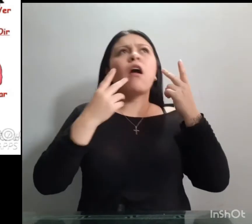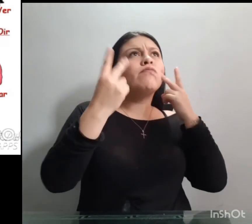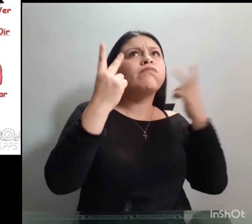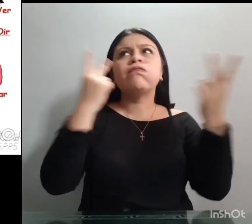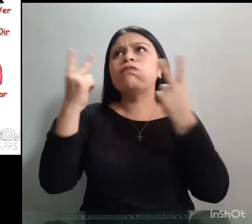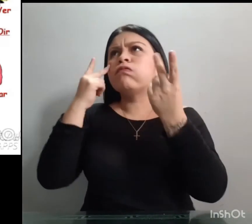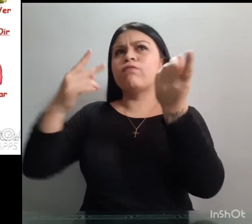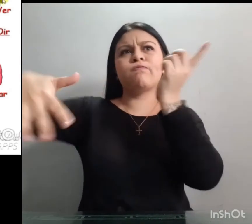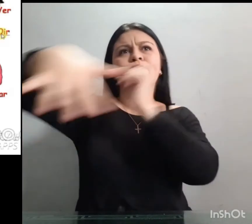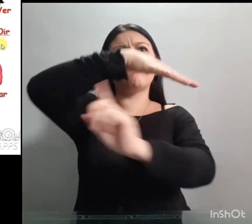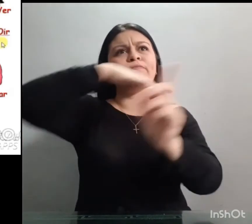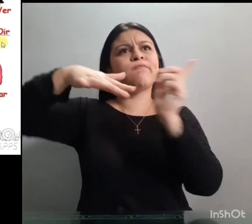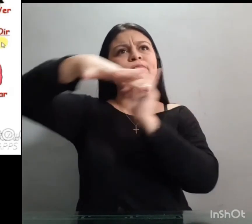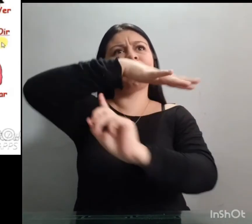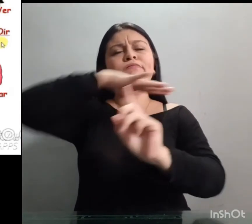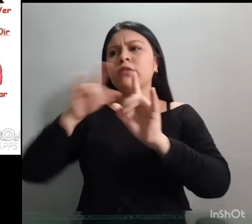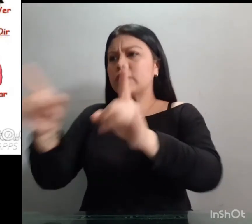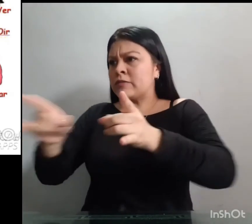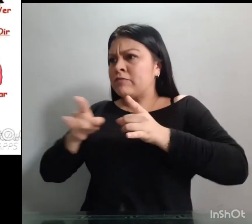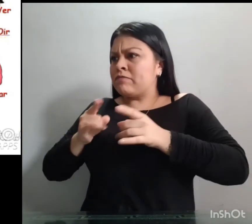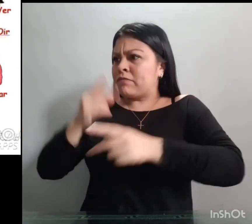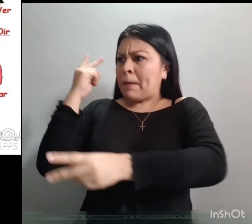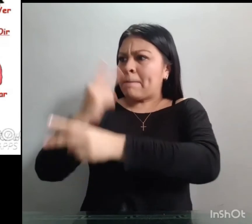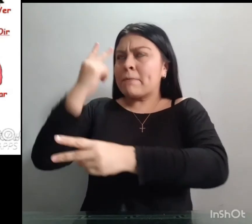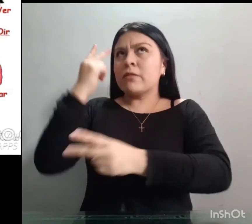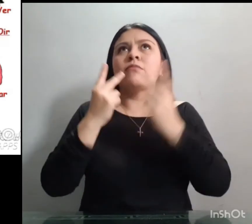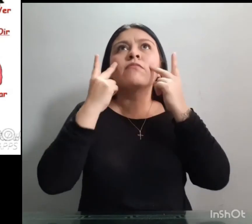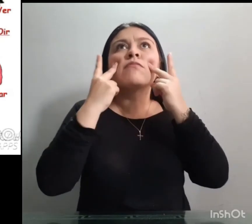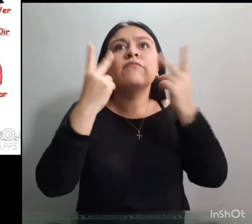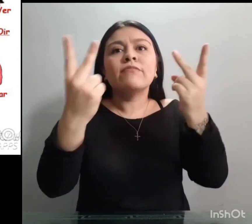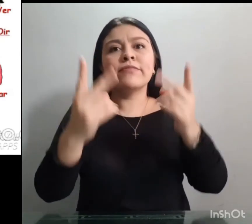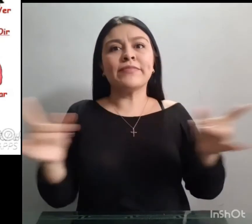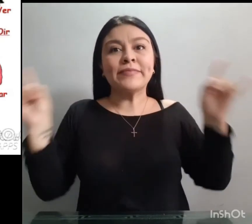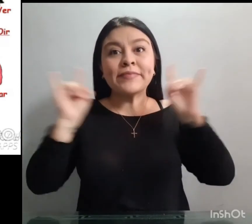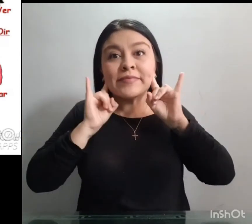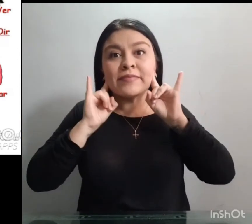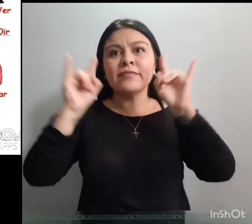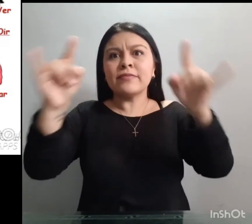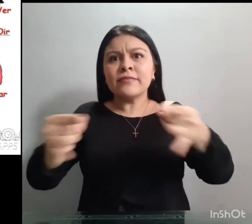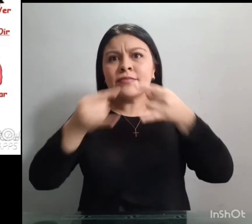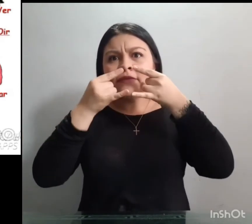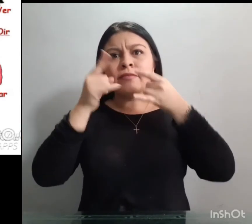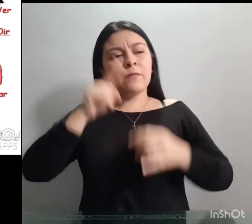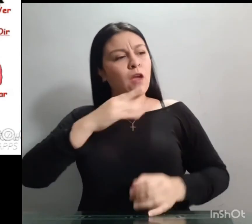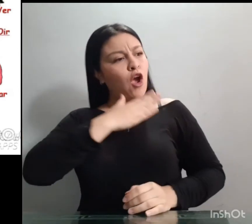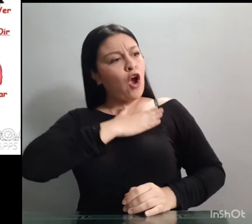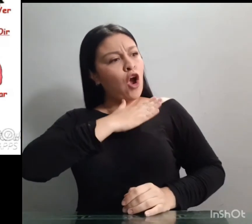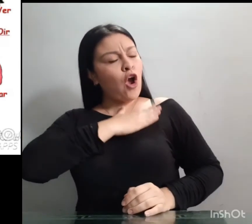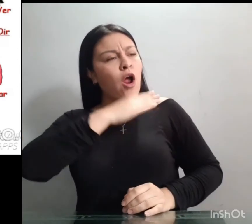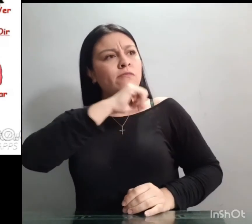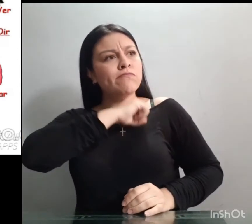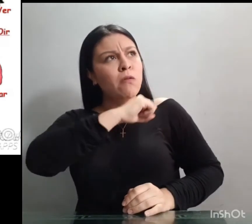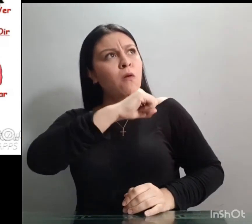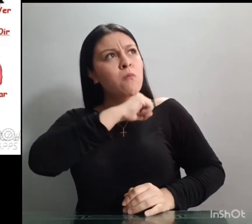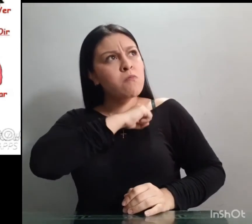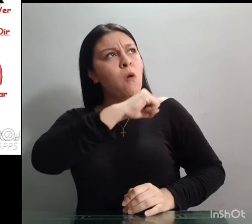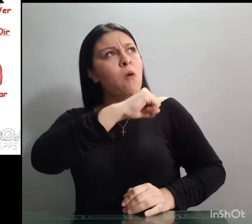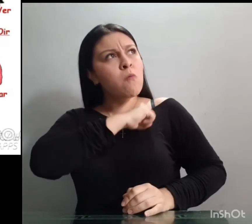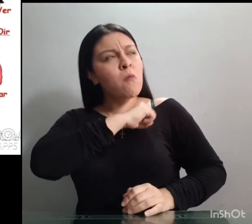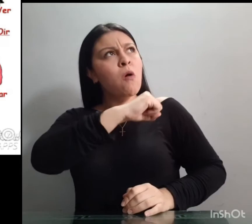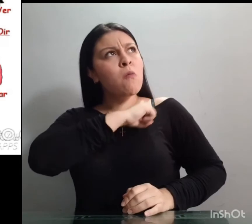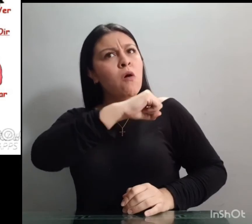el peligro, ver, oír, respirar o las palpitaciones de tu corazón,